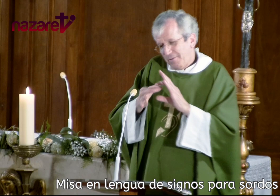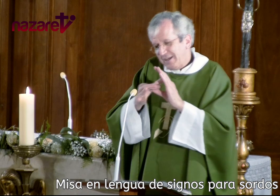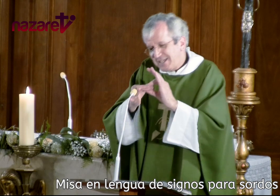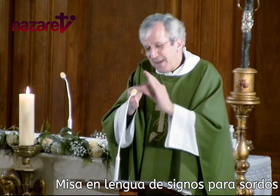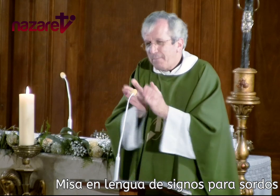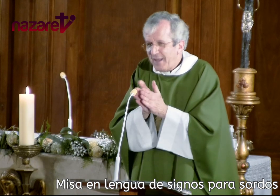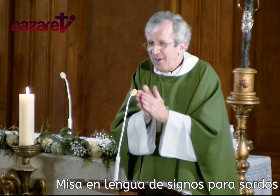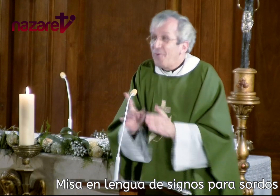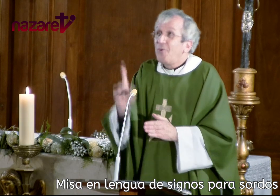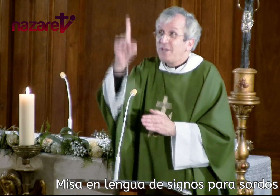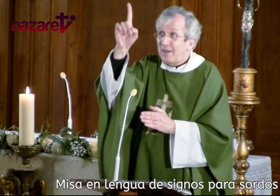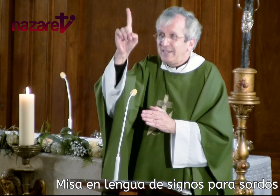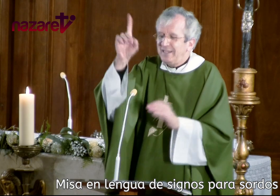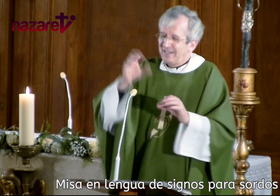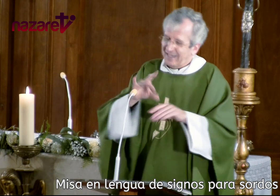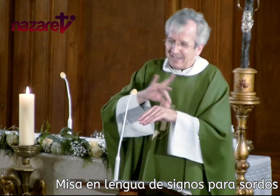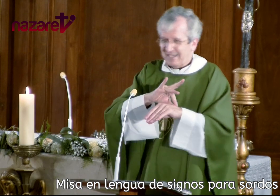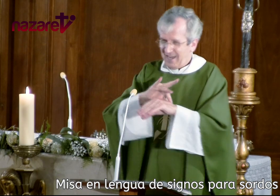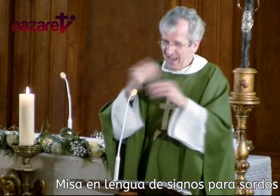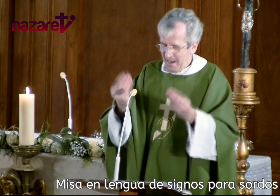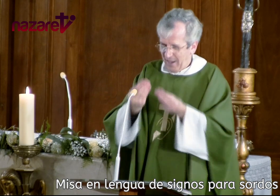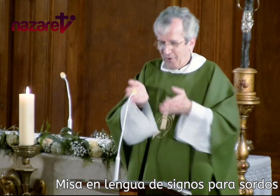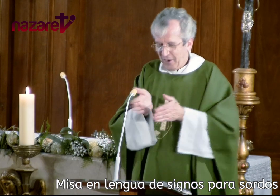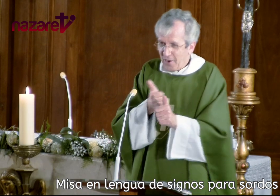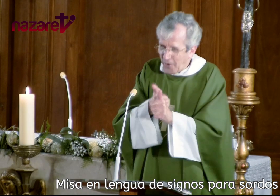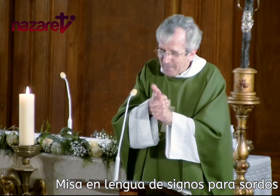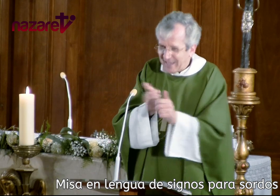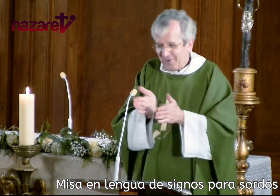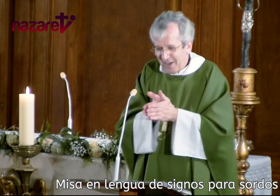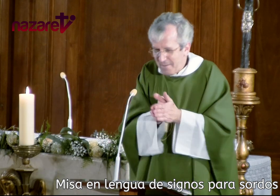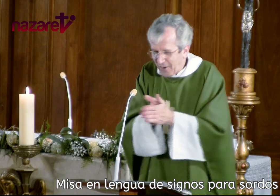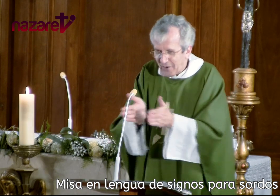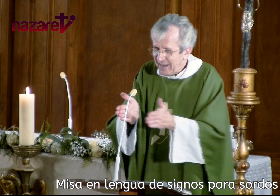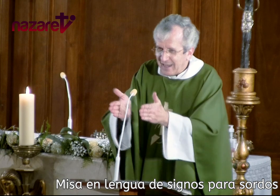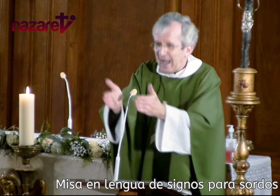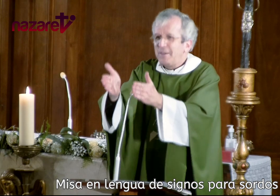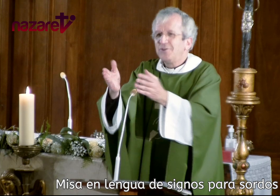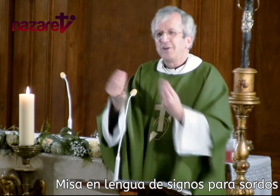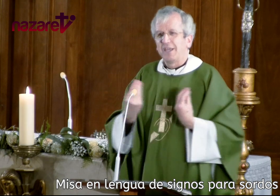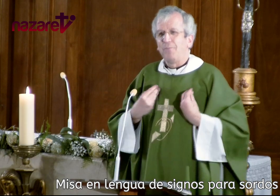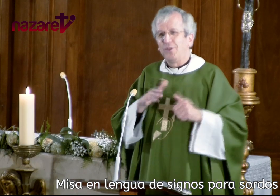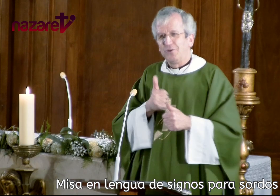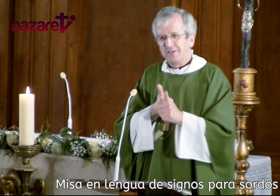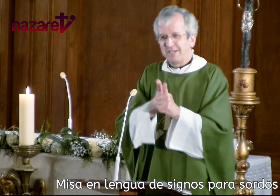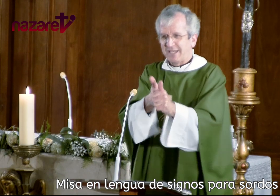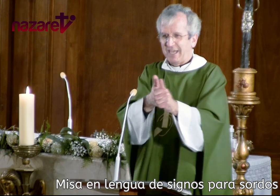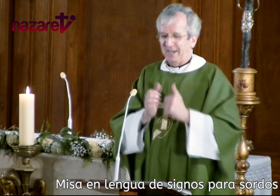vivir siempre unido a ti que es el mejor compañero el mejor camino que puedo seguir